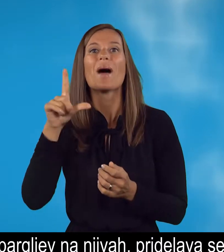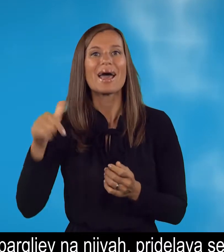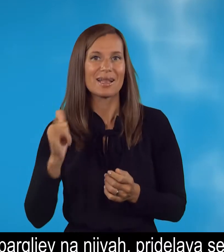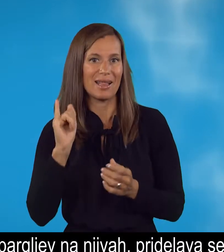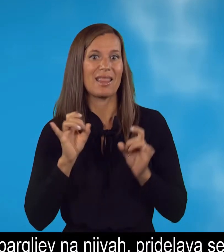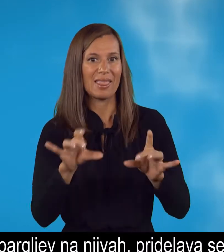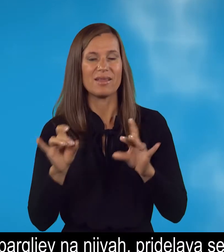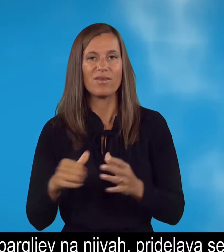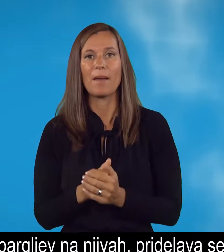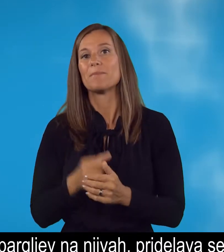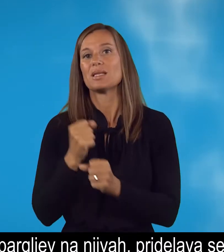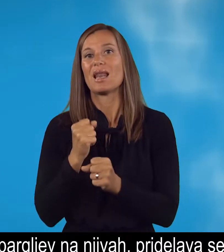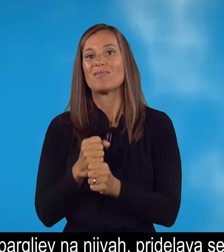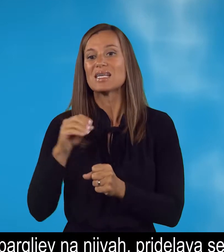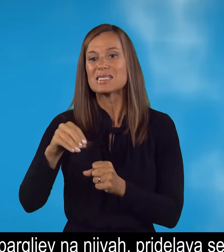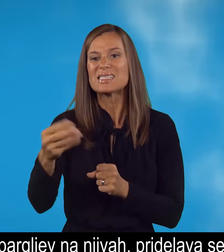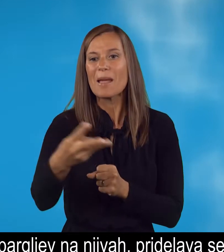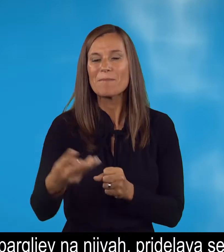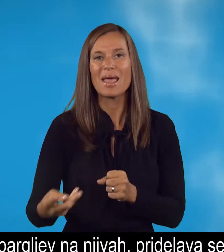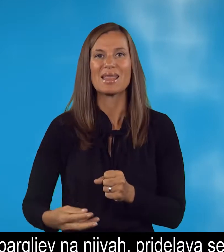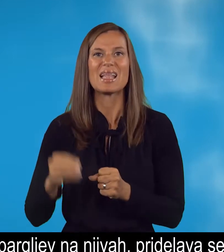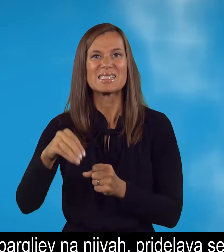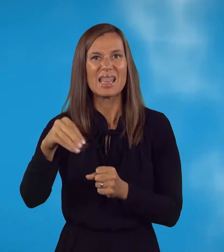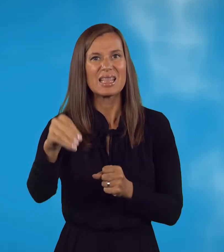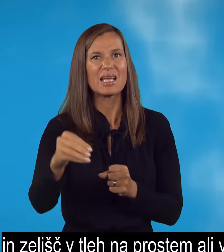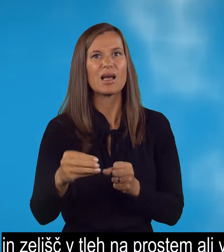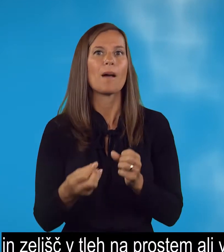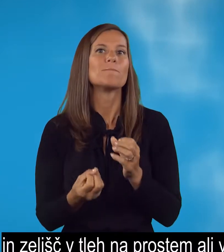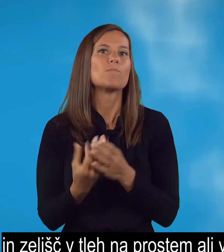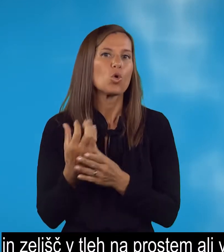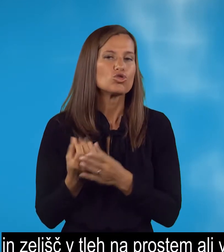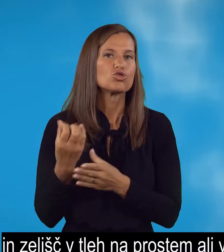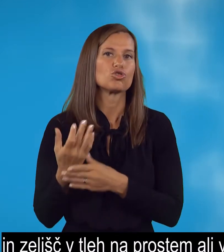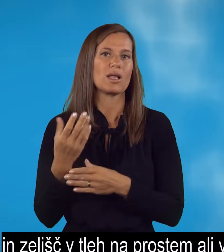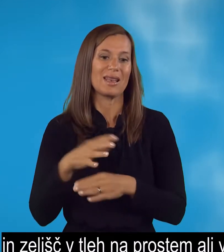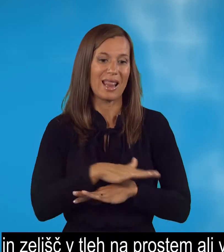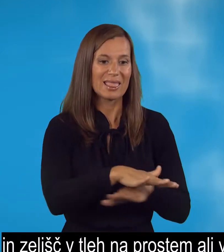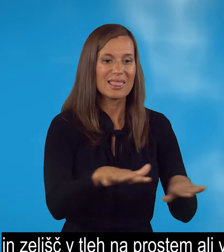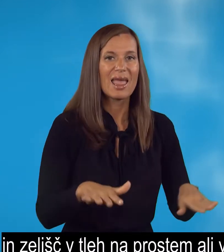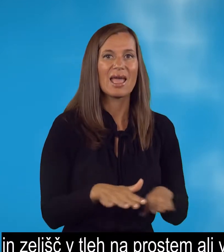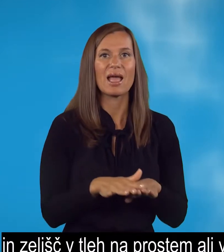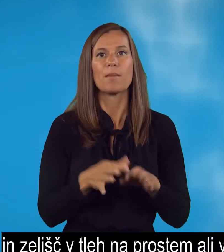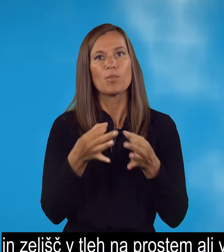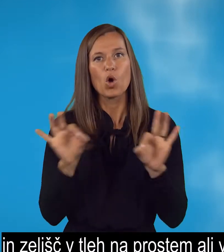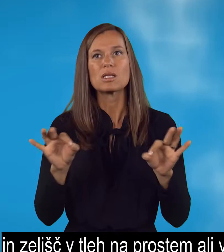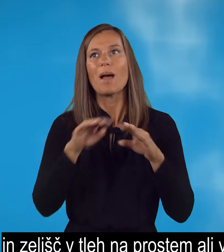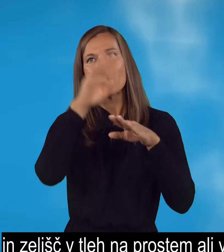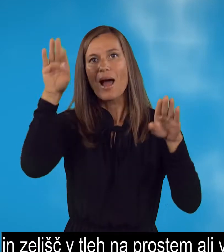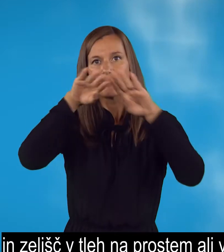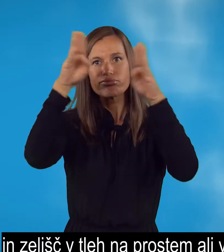Pridelava semen in sadik poljščin, zelenjadnic in zelišč v tleh na prostem ali v tunelih ter